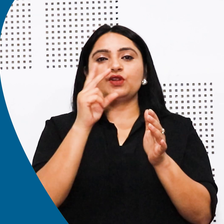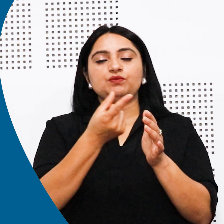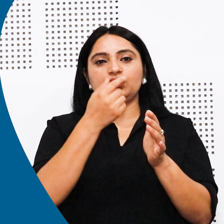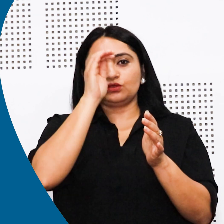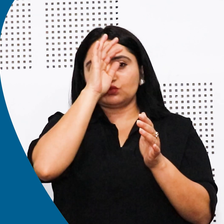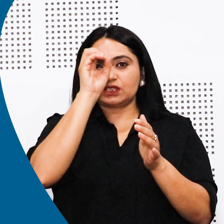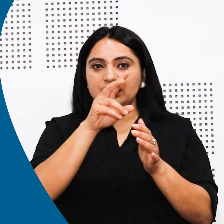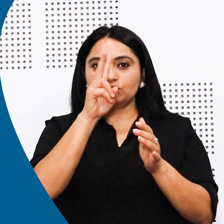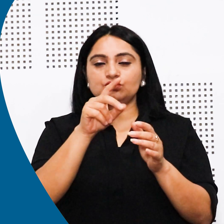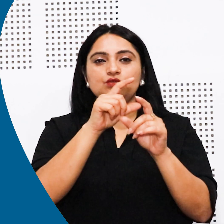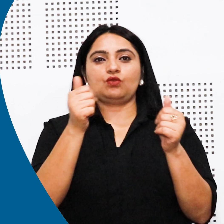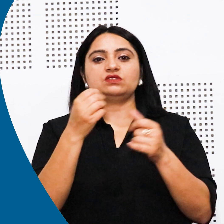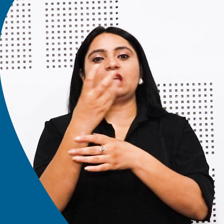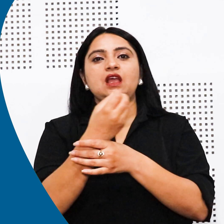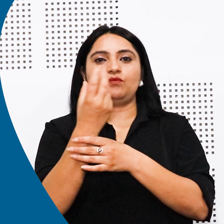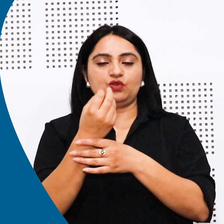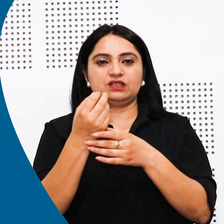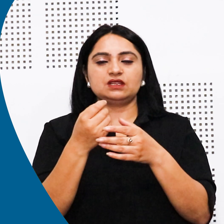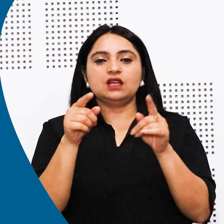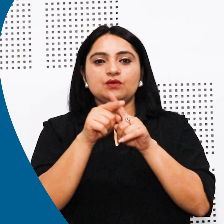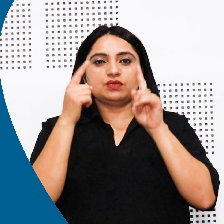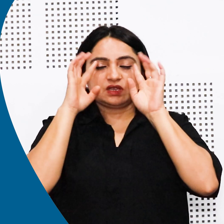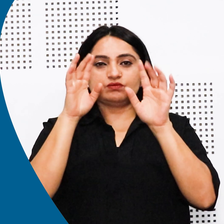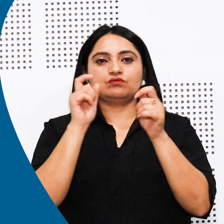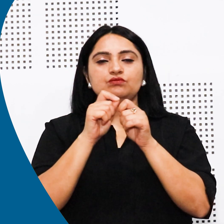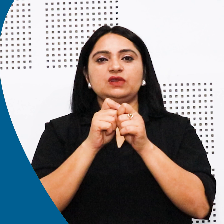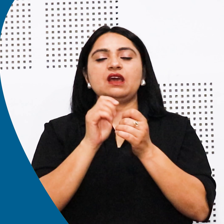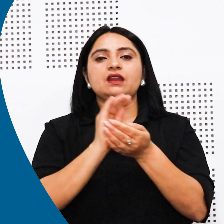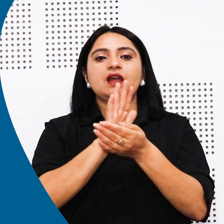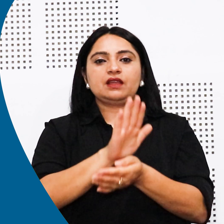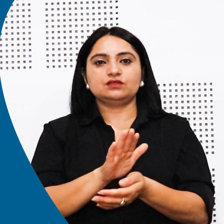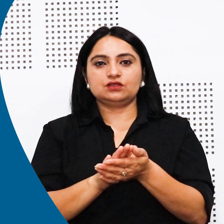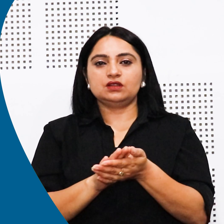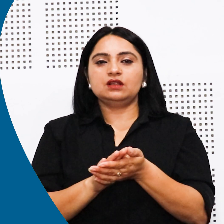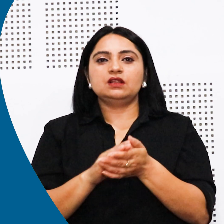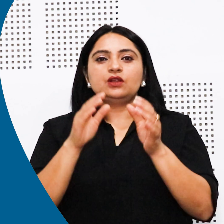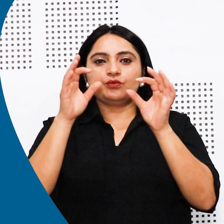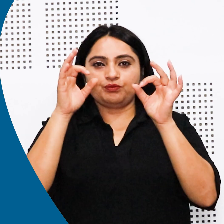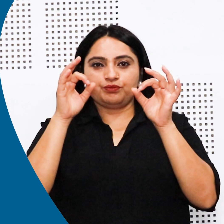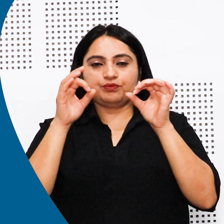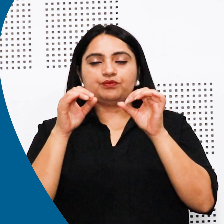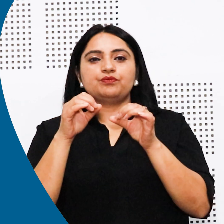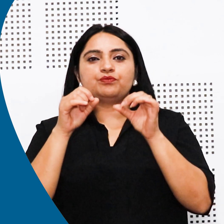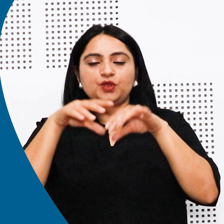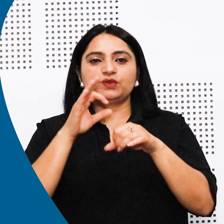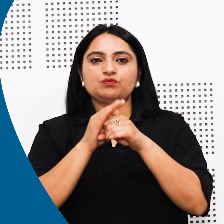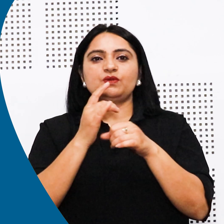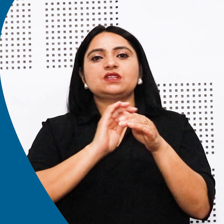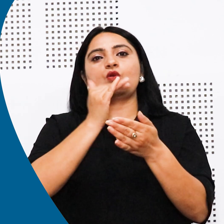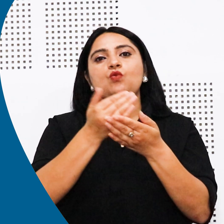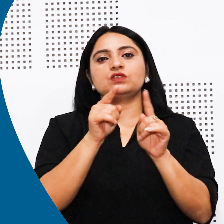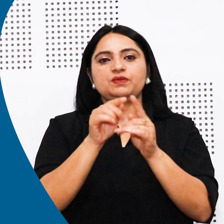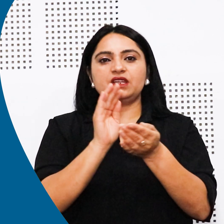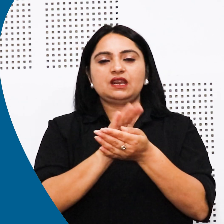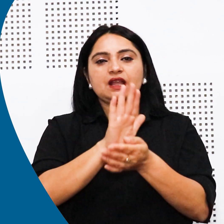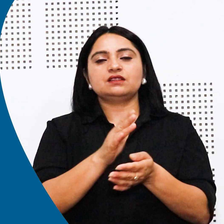अनुसार एम्बुलेन्सहरू पनि अलर्ट बनाएर राखेका हुन्छौँ। नगरपालिकाले विपद व्यवस्थापन कोष पनि स्थापना गरेको छ। कोषमा गत आर्थिक वर्षको 40